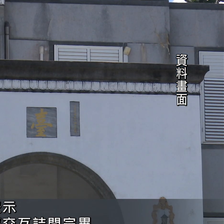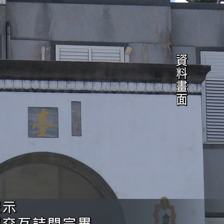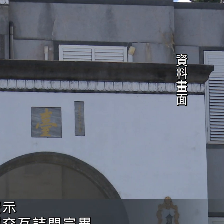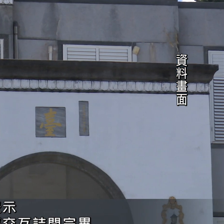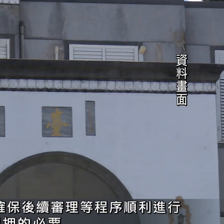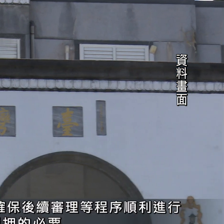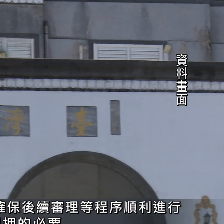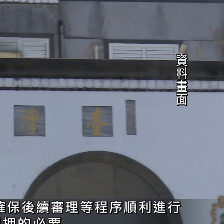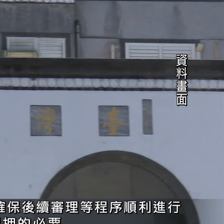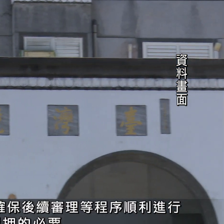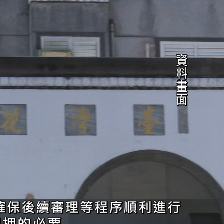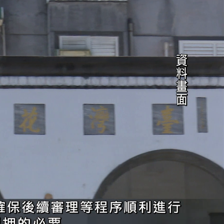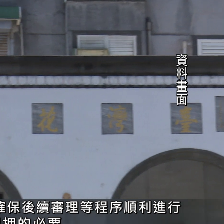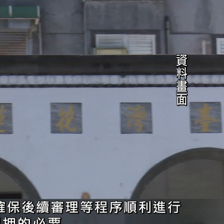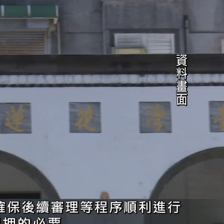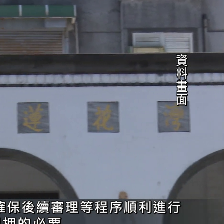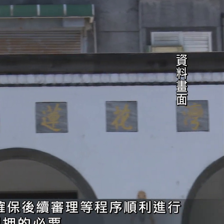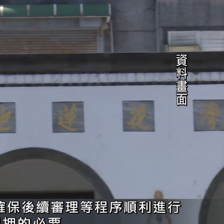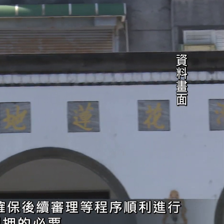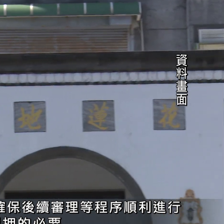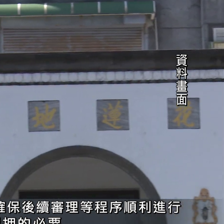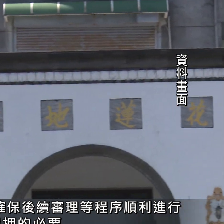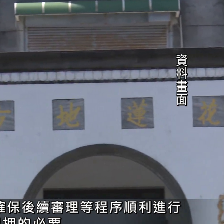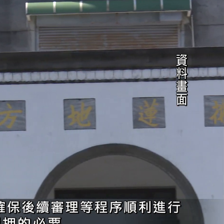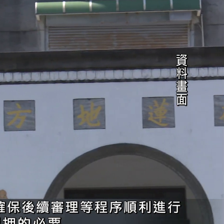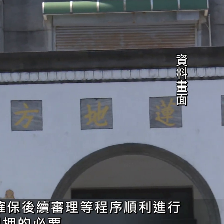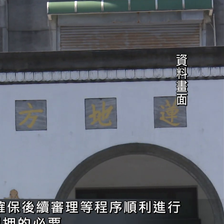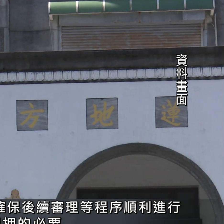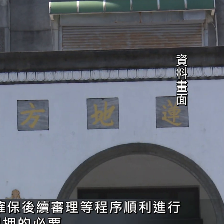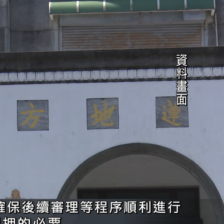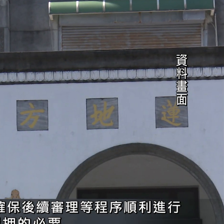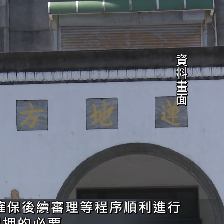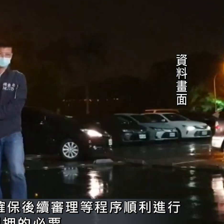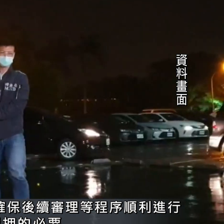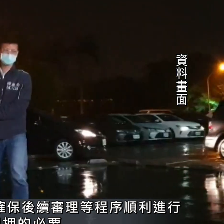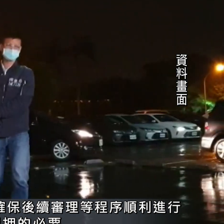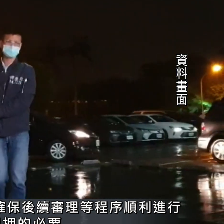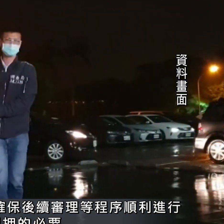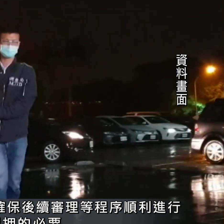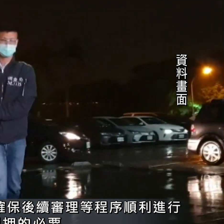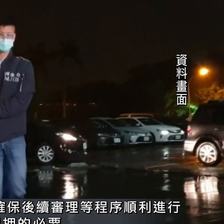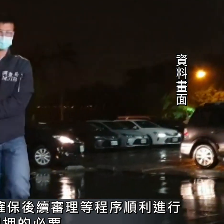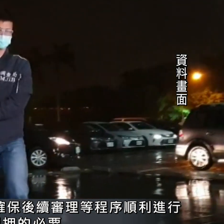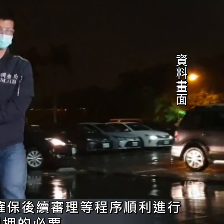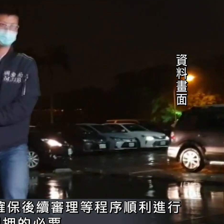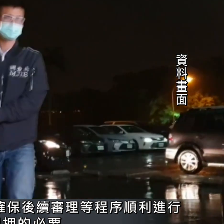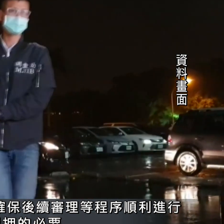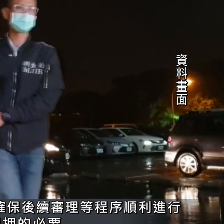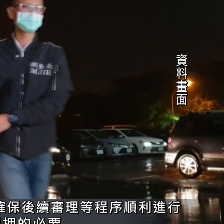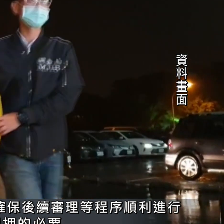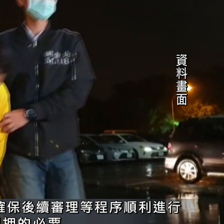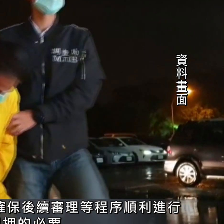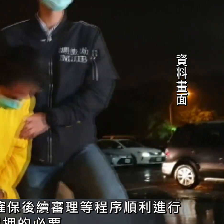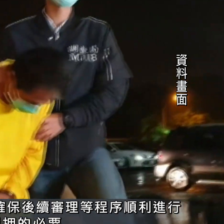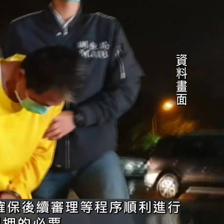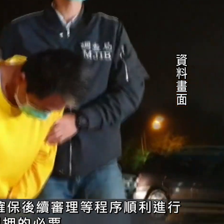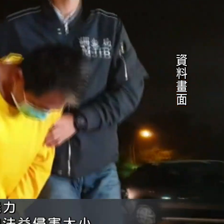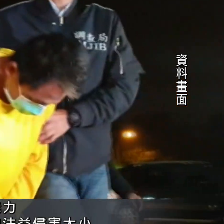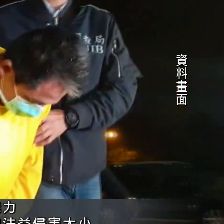毕，目前诉讼进度确保后续审理等程序顺利进行，应该没有继续羁押的必要。参